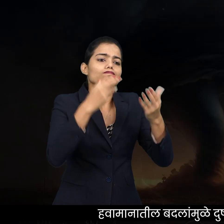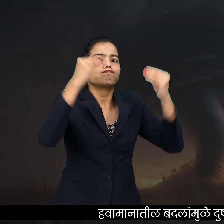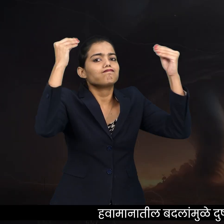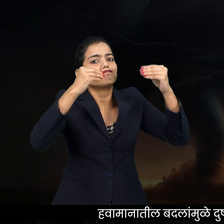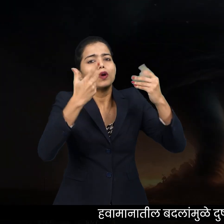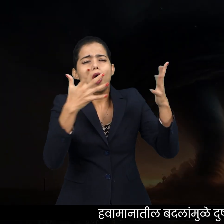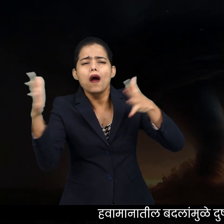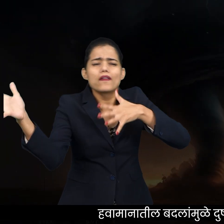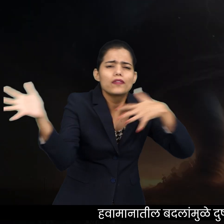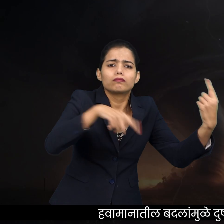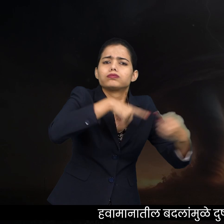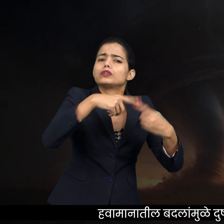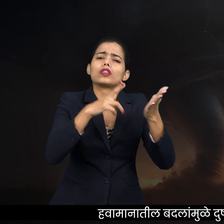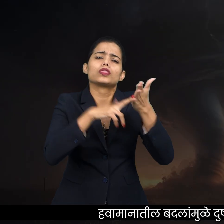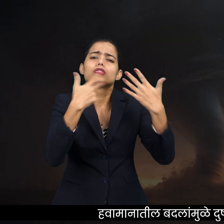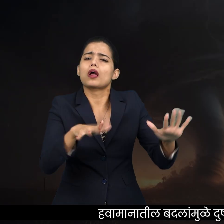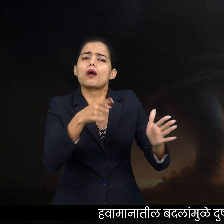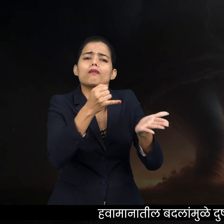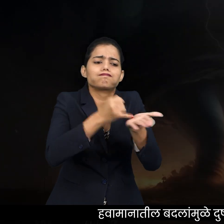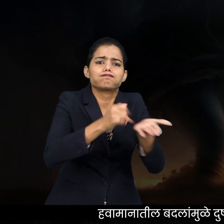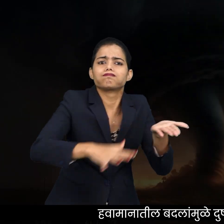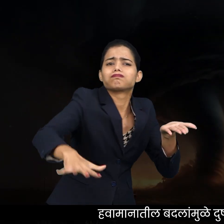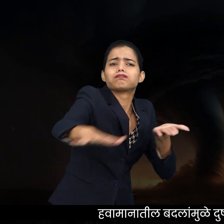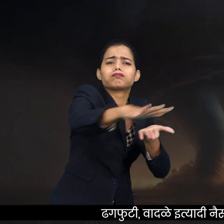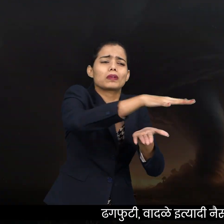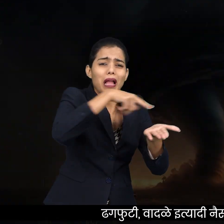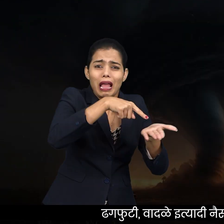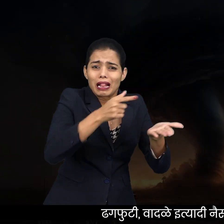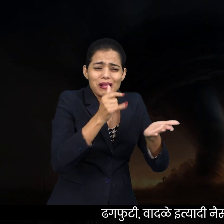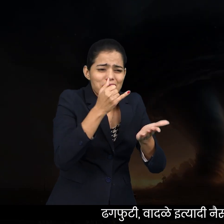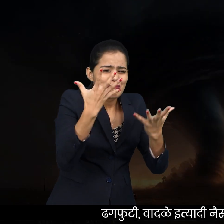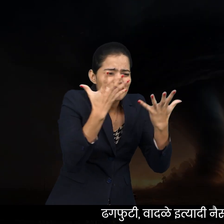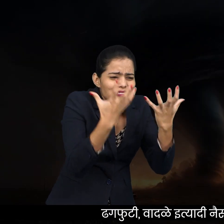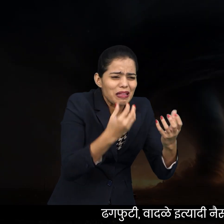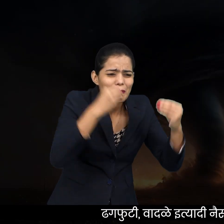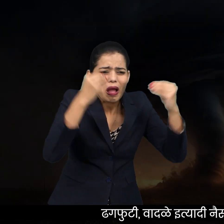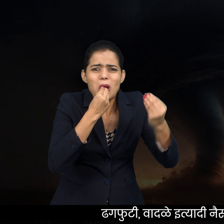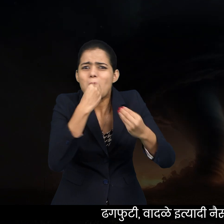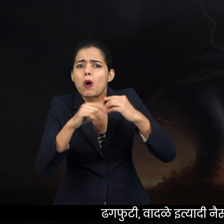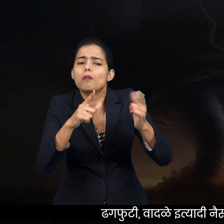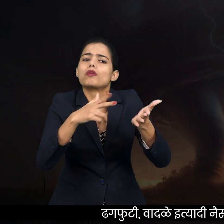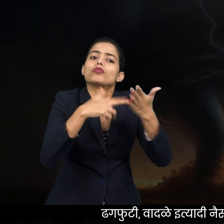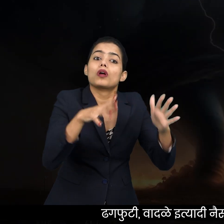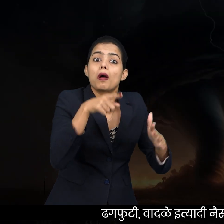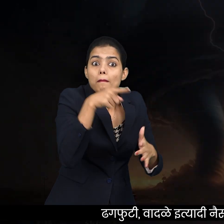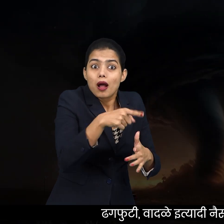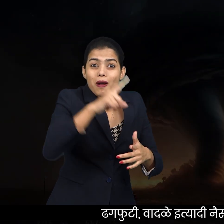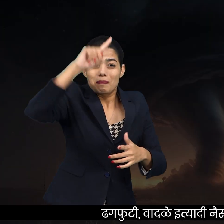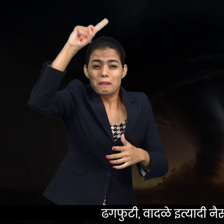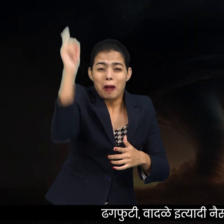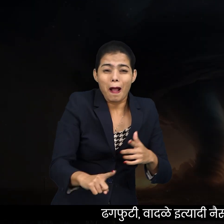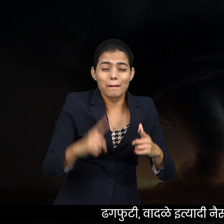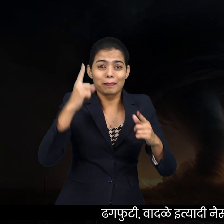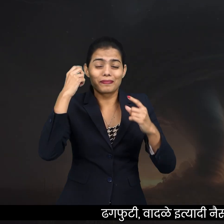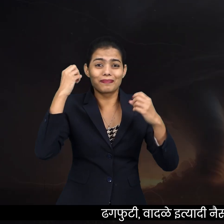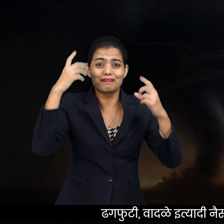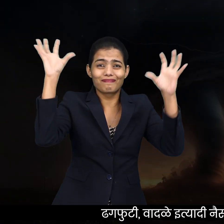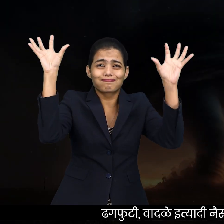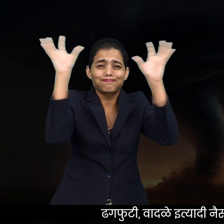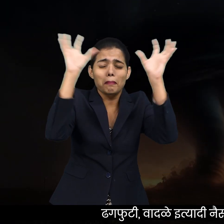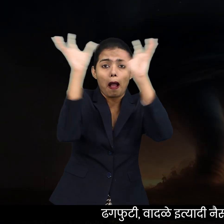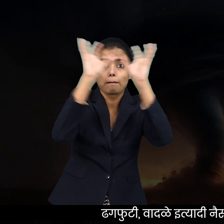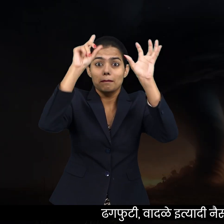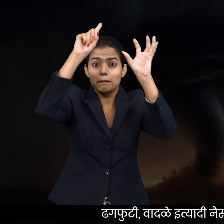हवामानातील बदलांमुळे दुष्काळ, विजांचा कडकडाट, ढगफुटी, वादळे इत्यादी नैसर्गिक